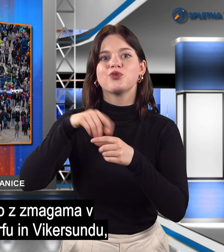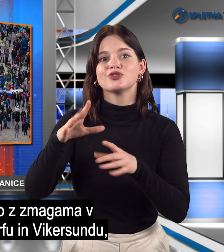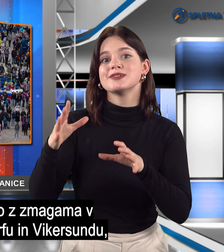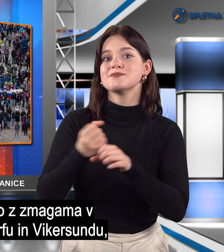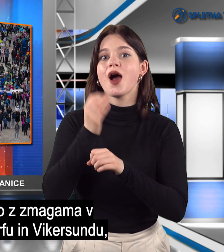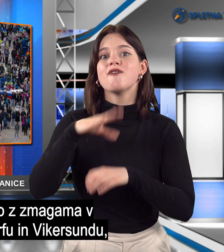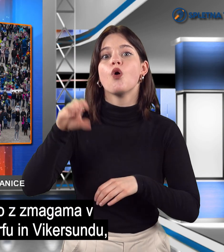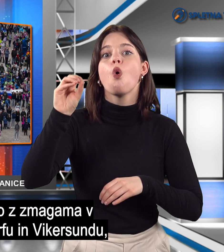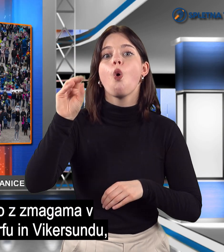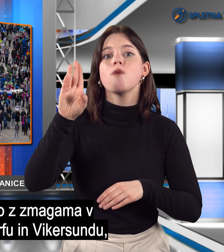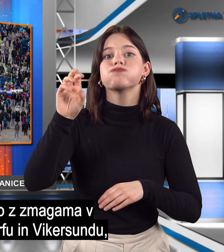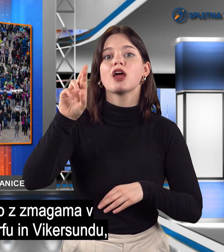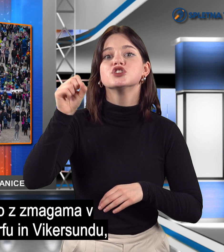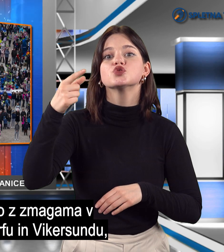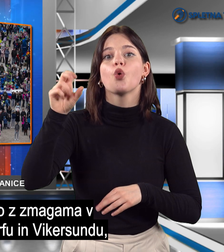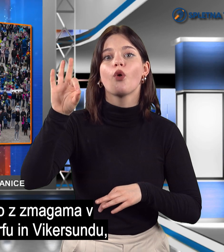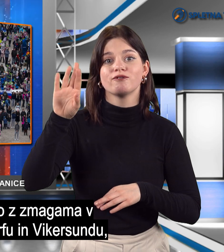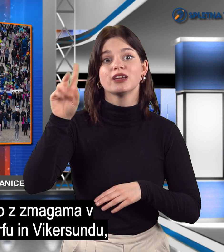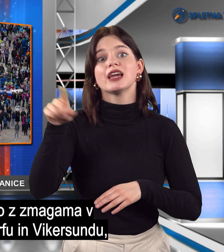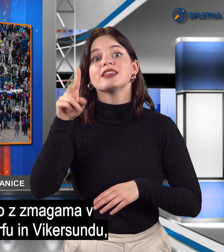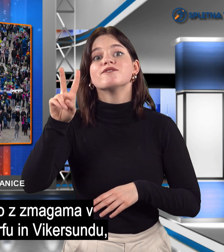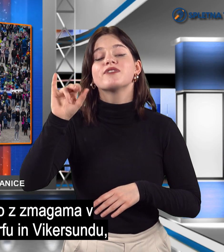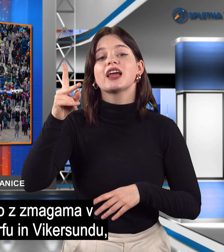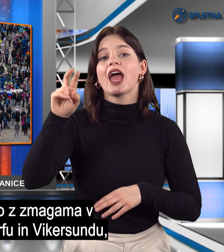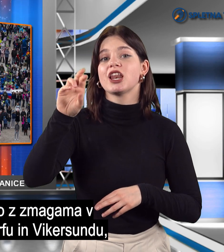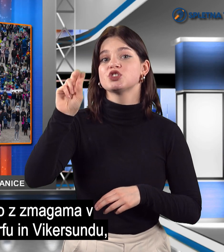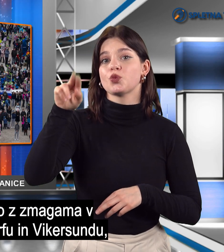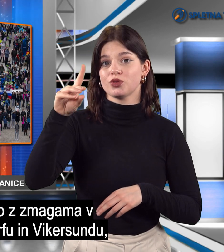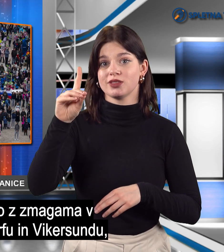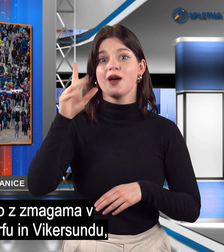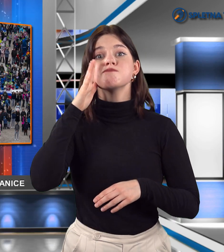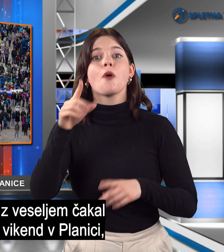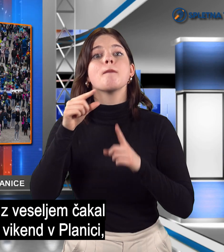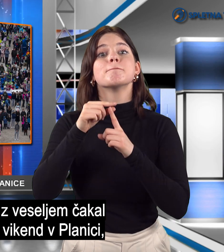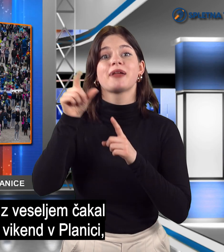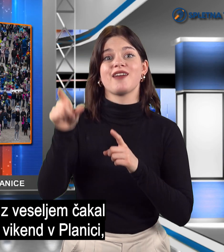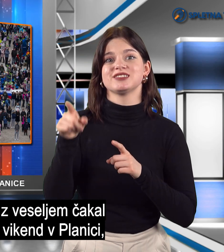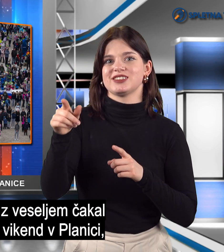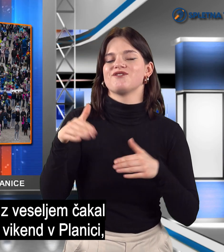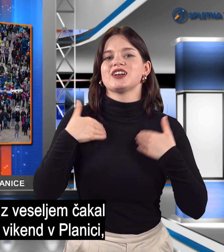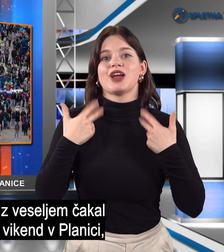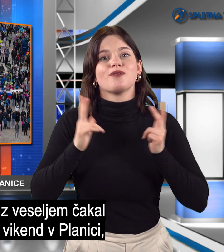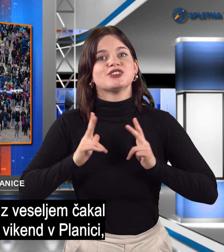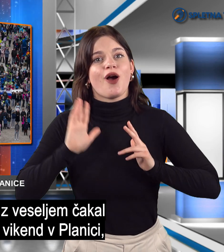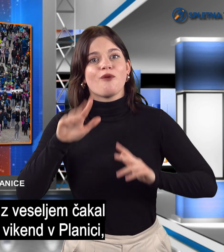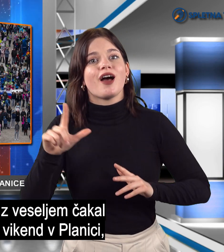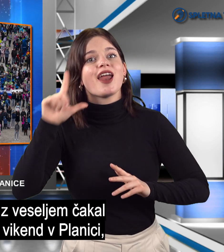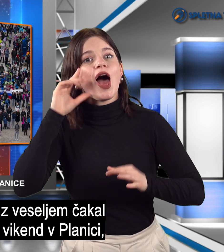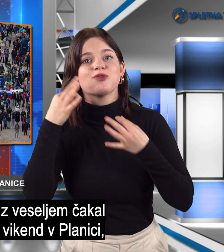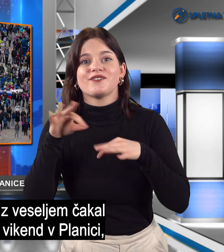na stopničkah, vključno z zmagama v Oberstdorfu in Vikersundu, bo Prevc z veseljem čakal na glavni